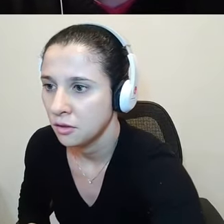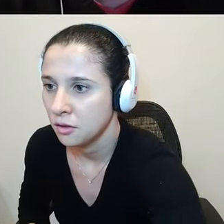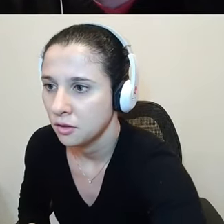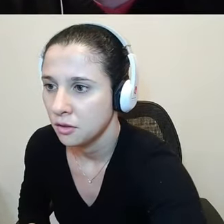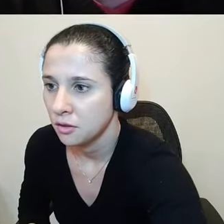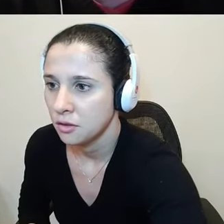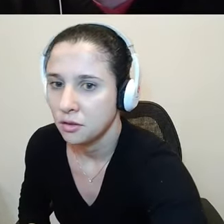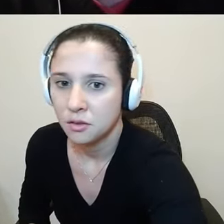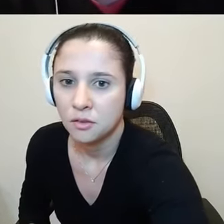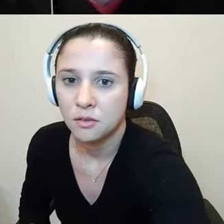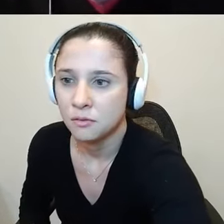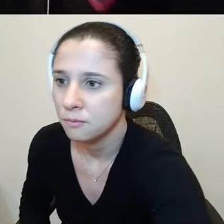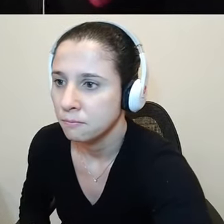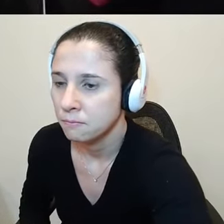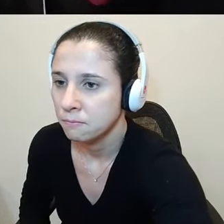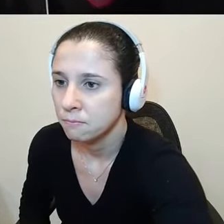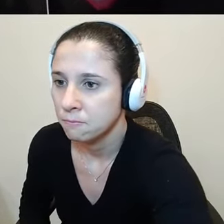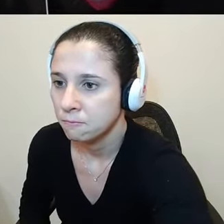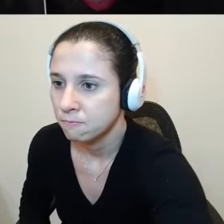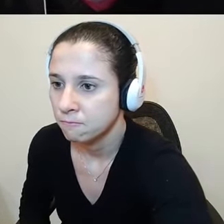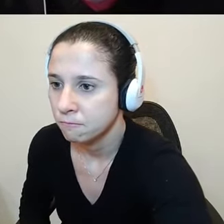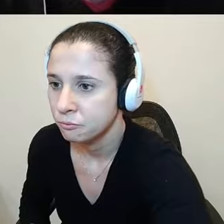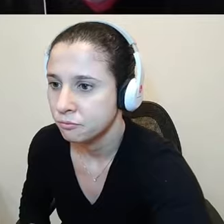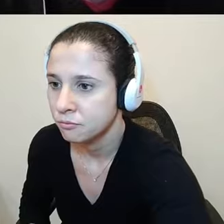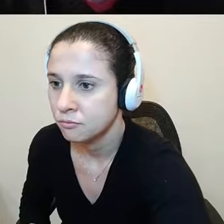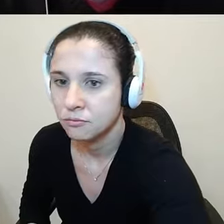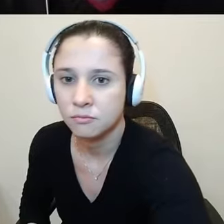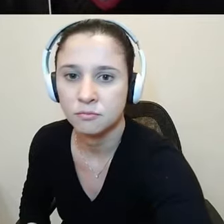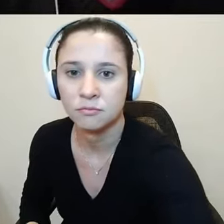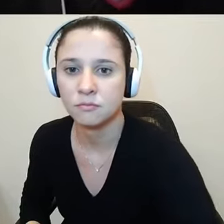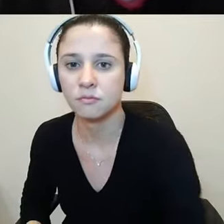Boa noite, pessoal. Boa noite. Sejam bem-vindos.